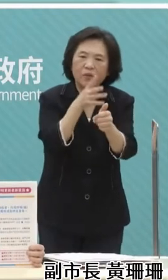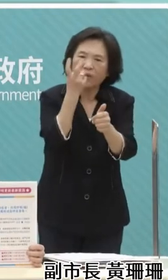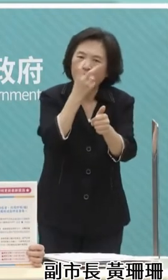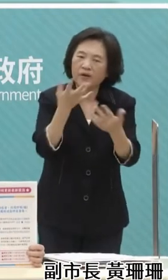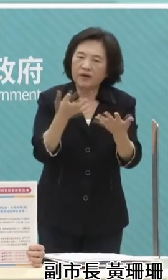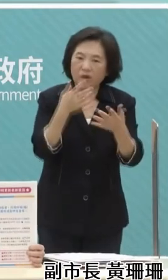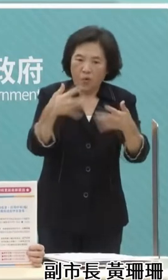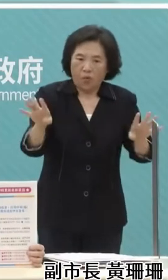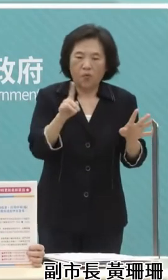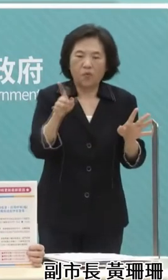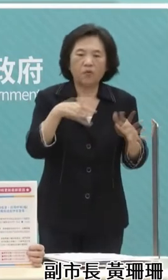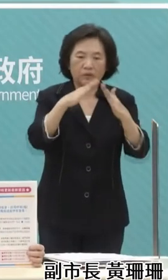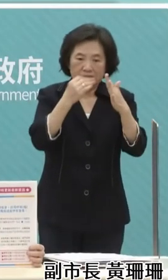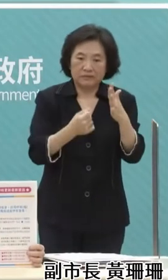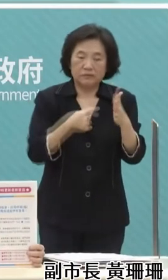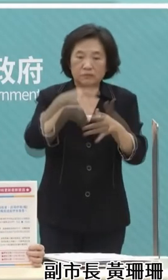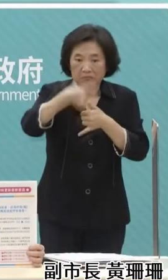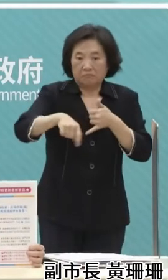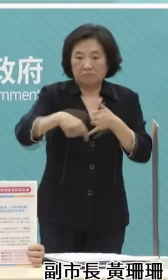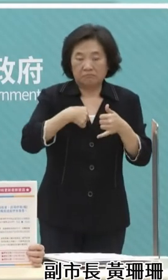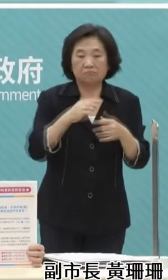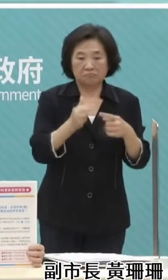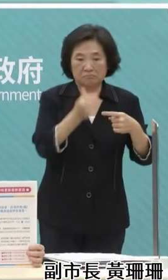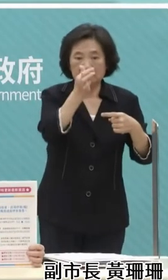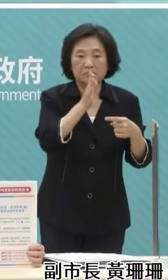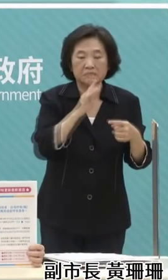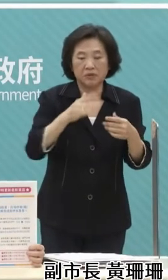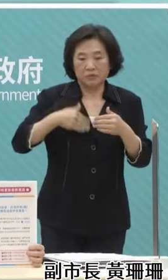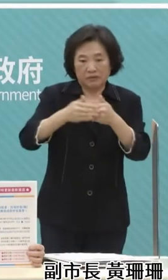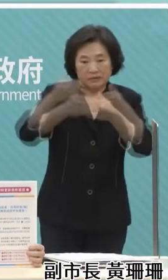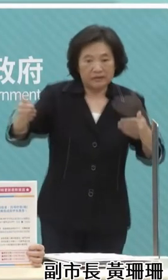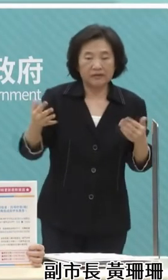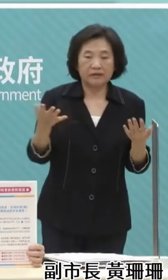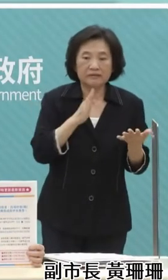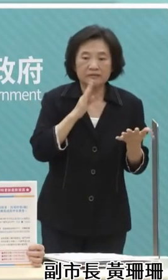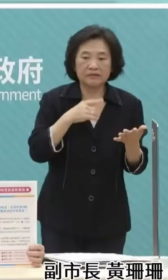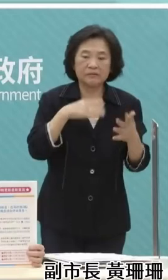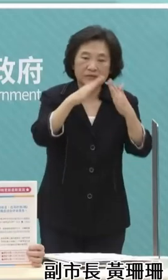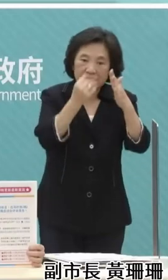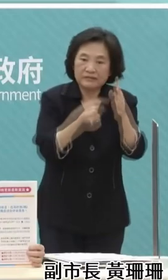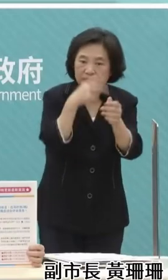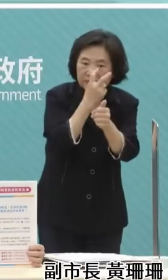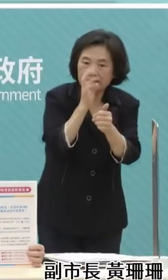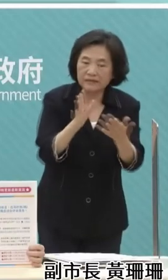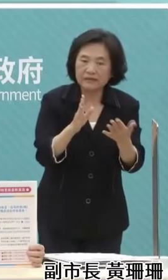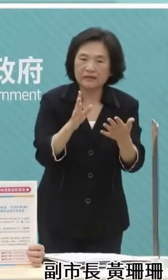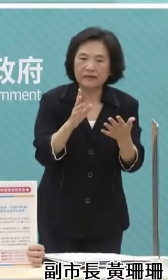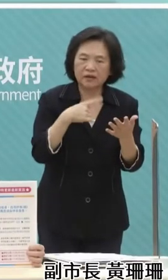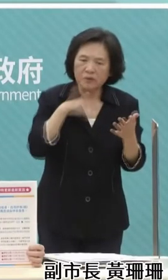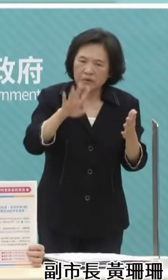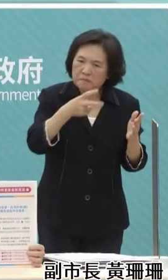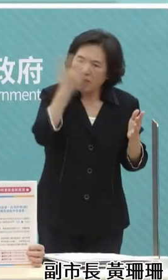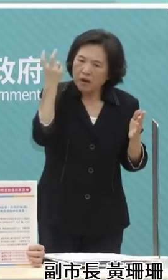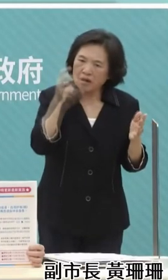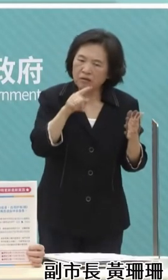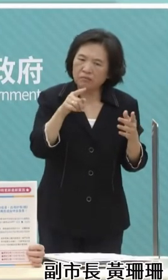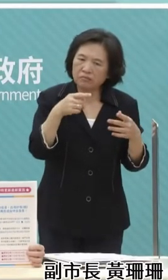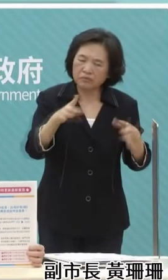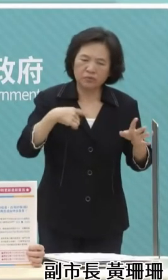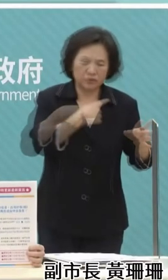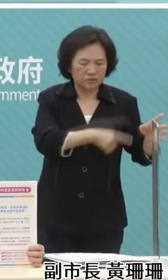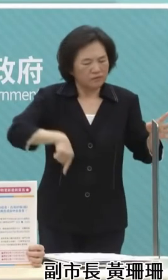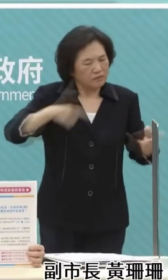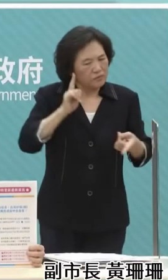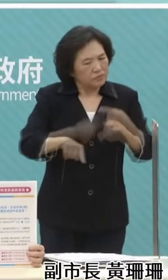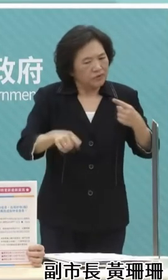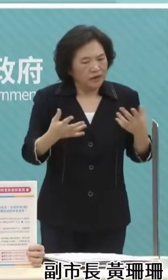在家里居家确诊了、居家照护、居家隔离、居家检疫，他发现了一些相关的症状，